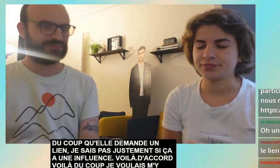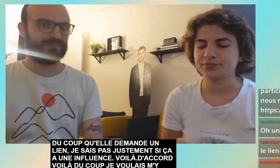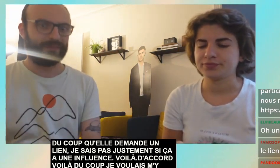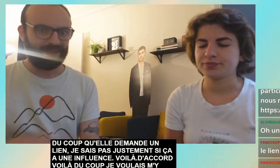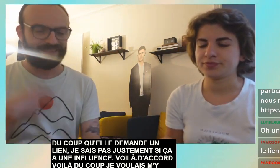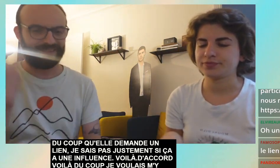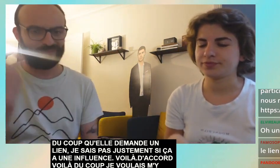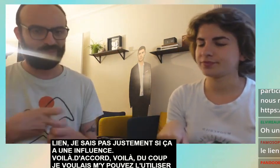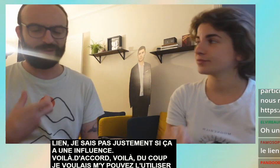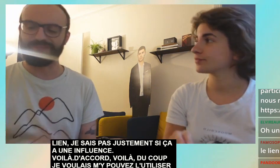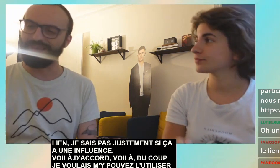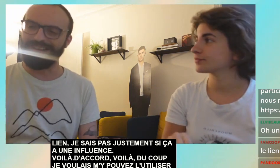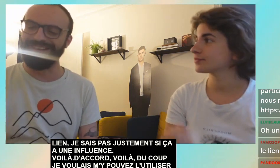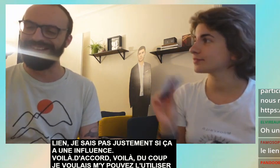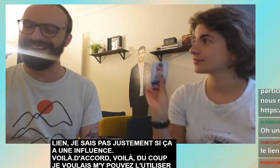Mais ouais, c'était dur.